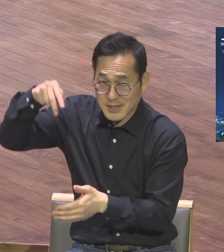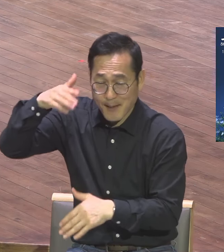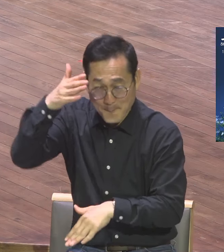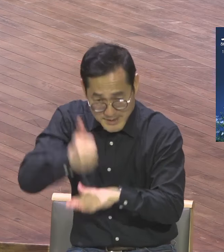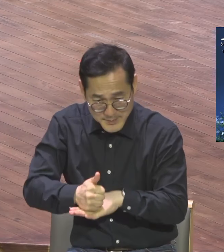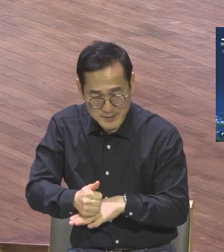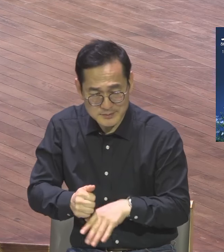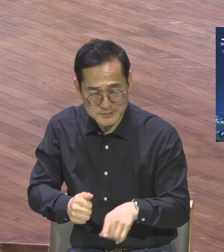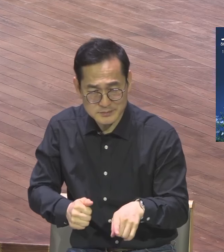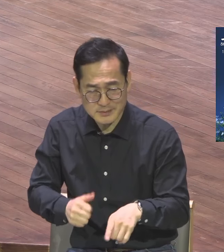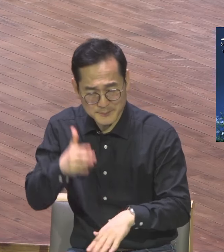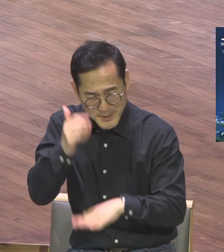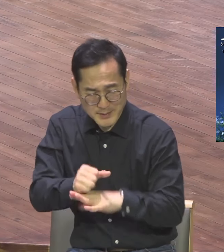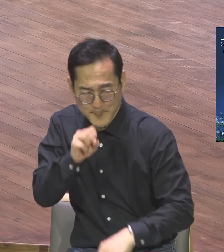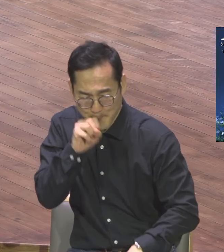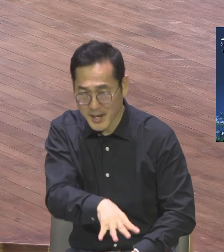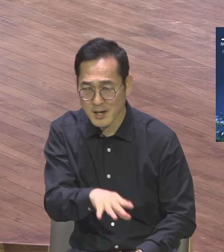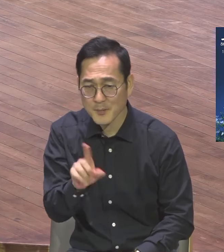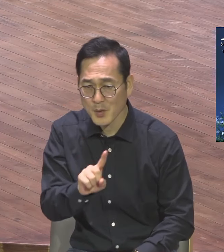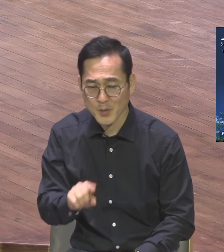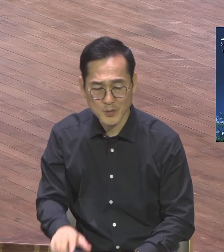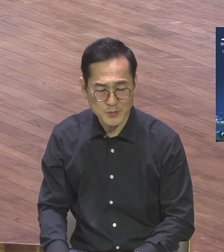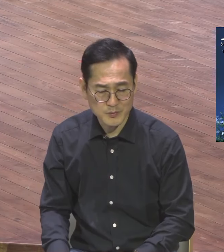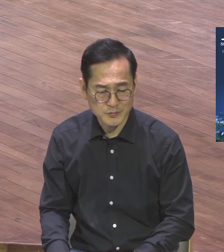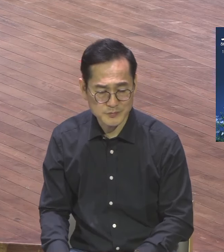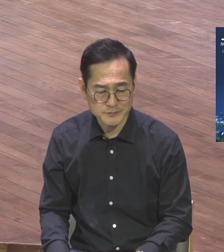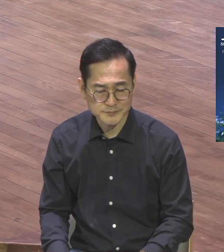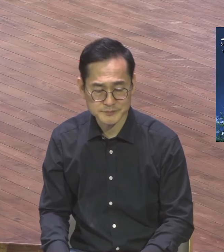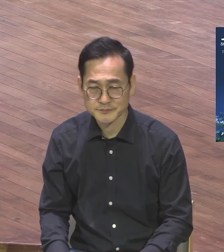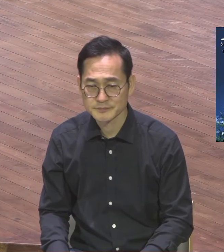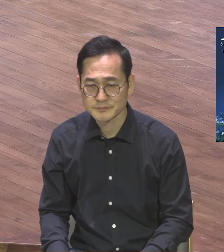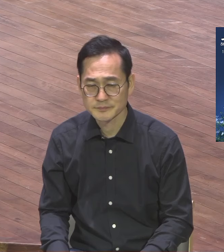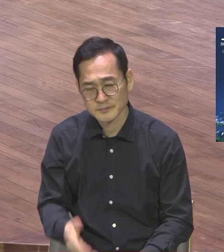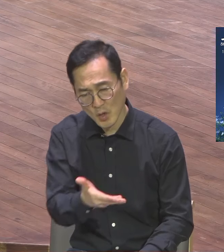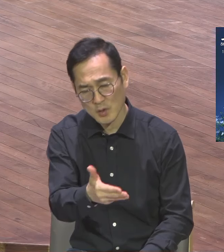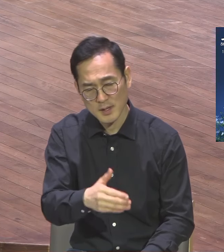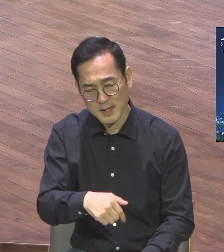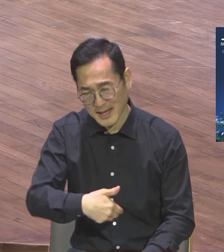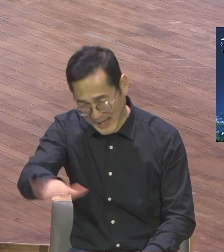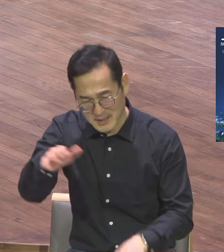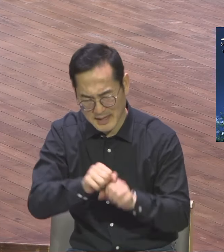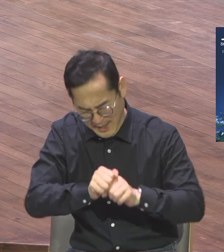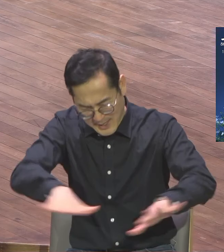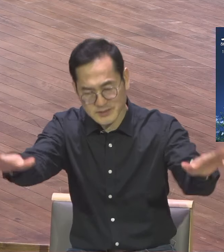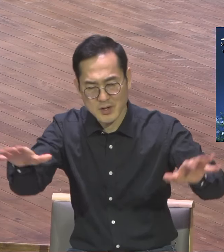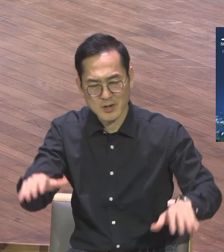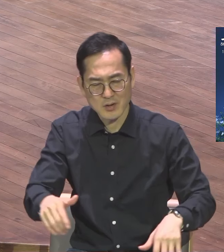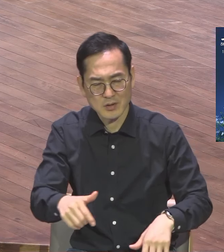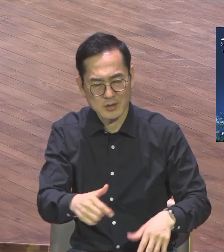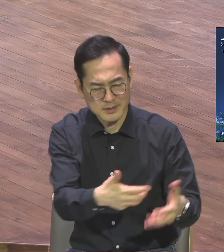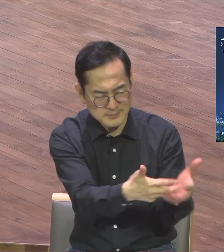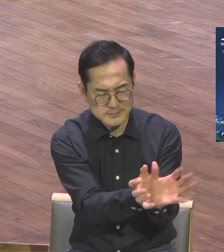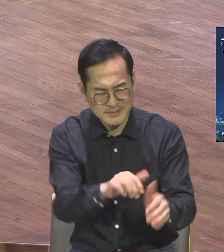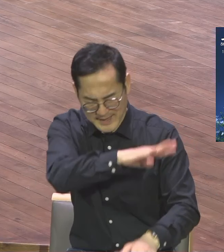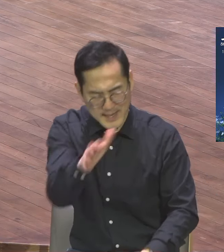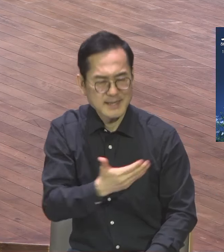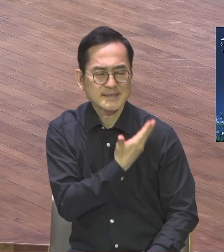남기신 모든 메시지 핵심이 여기 다 집중되어 있어요. 너희는 가서 모든 족속으로 제자를